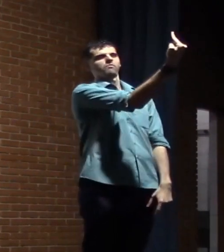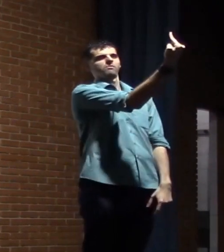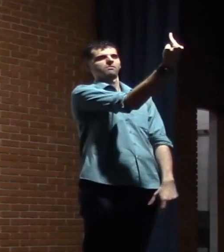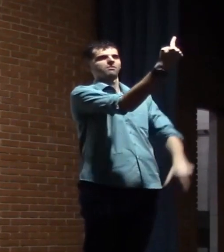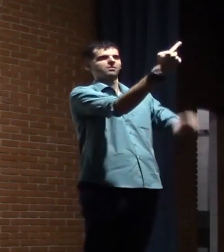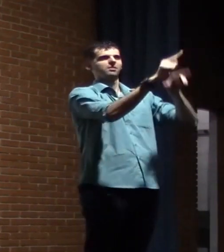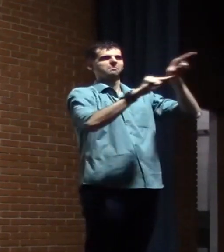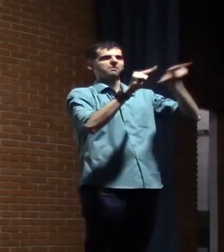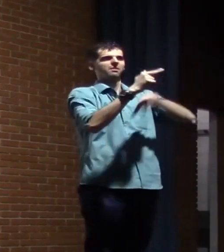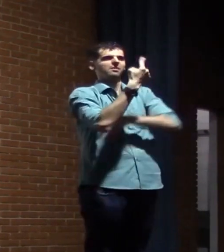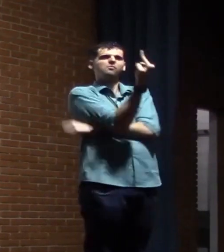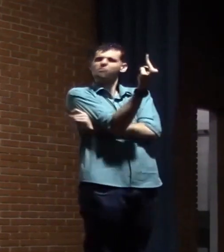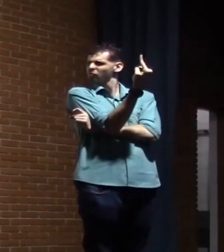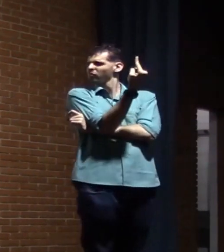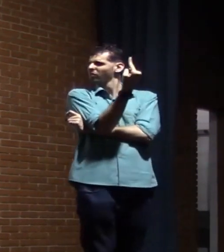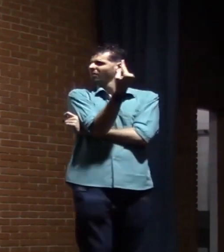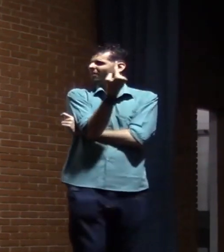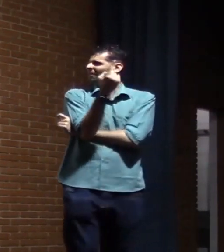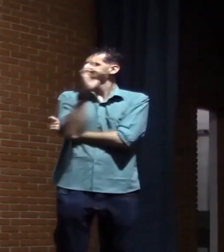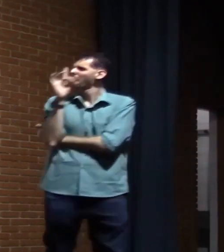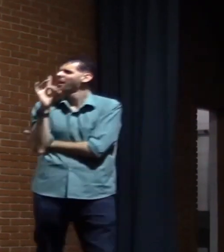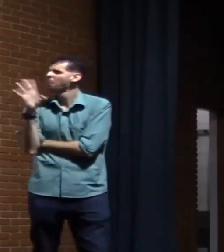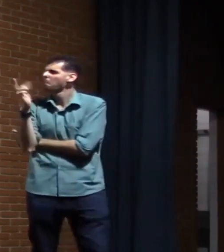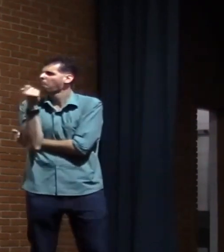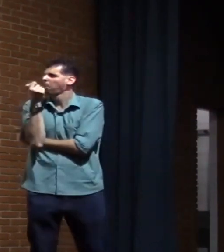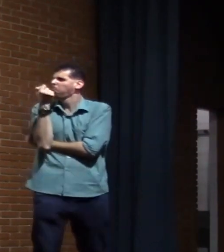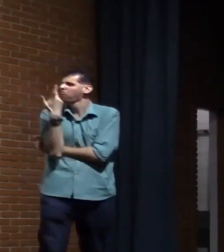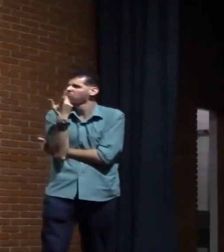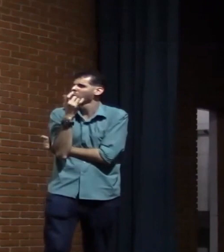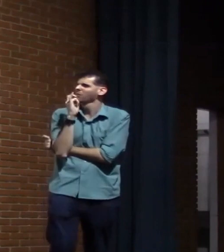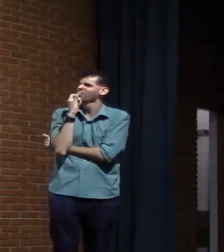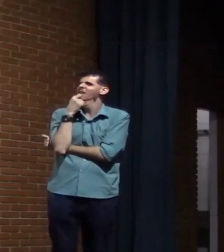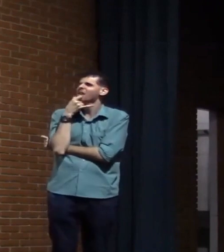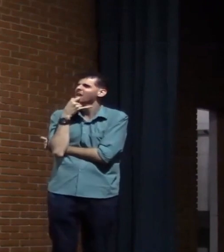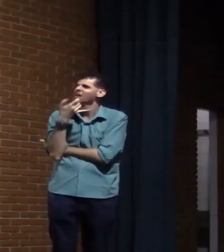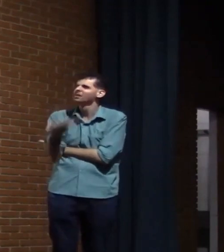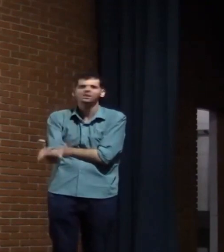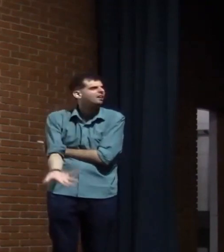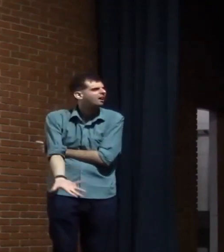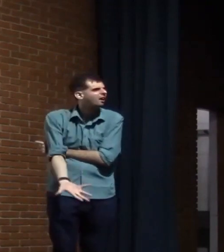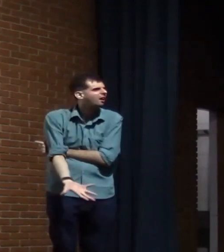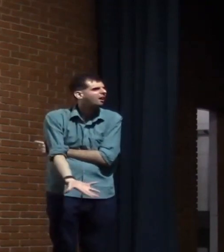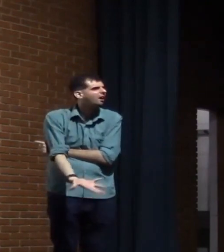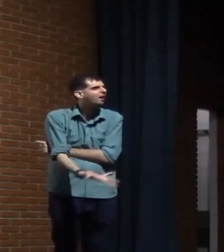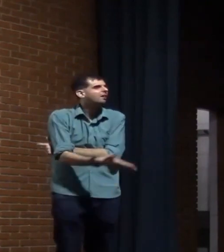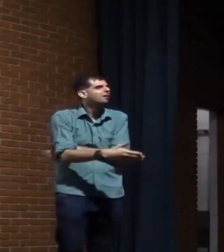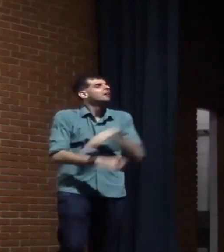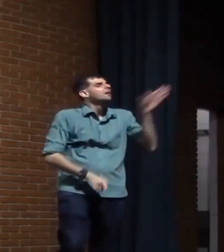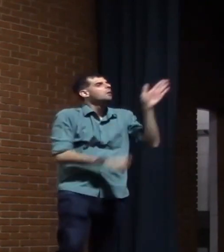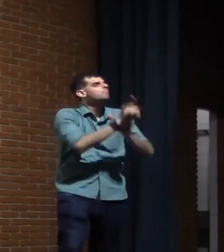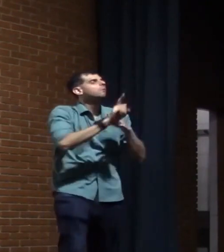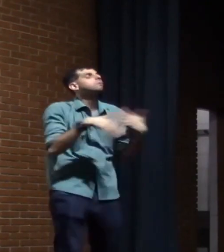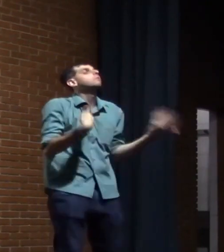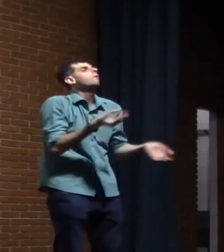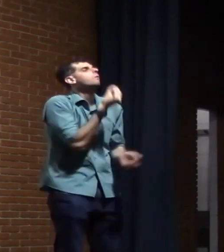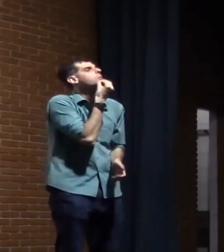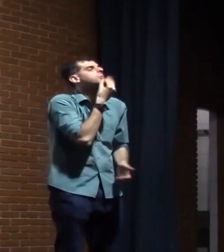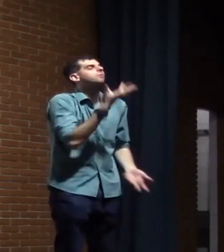cresceram em questão de número muito grande, mas assim a gente vê aqui, infelizmente, a gente saber de que apenas um